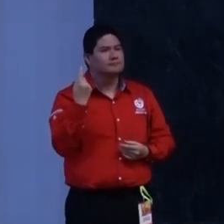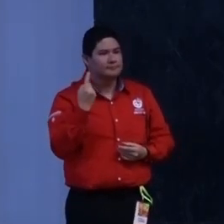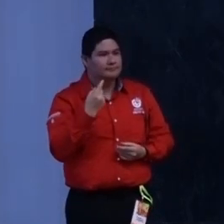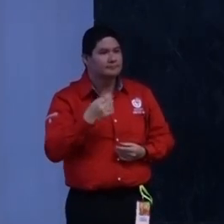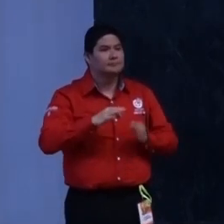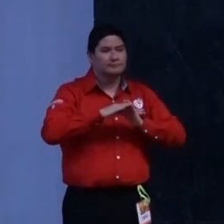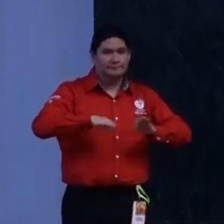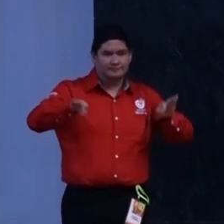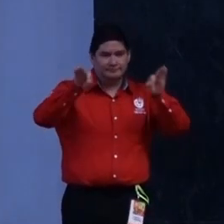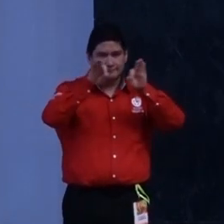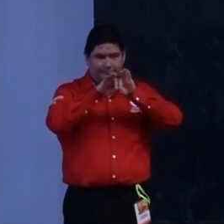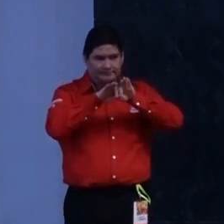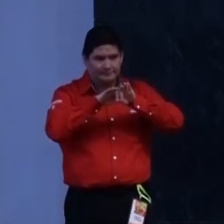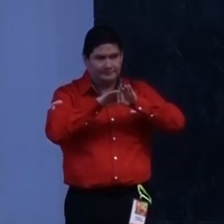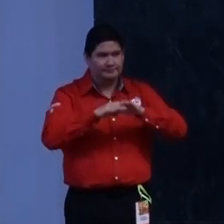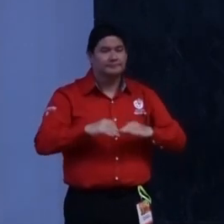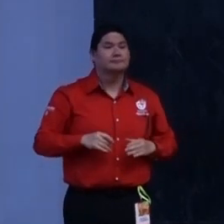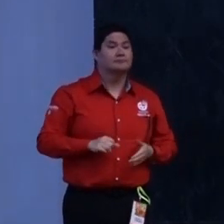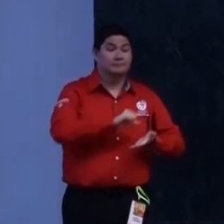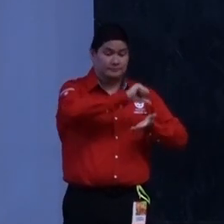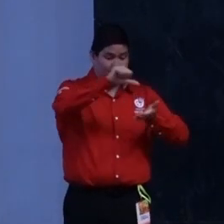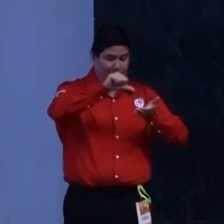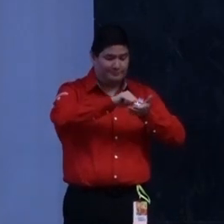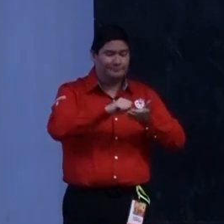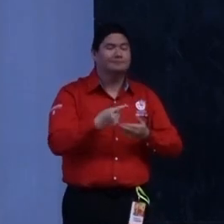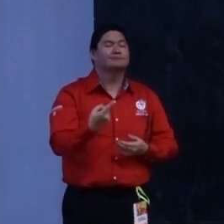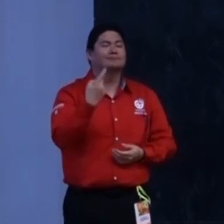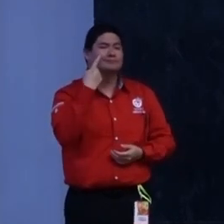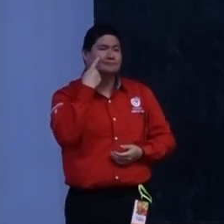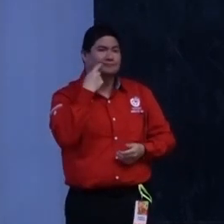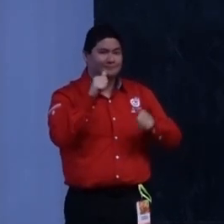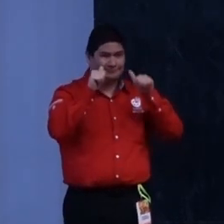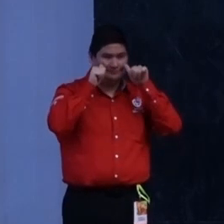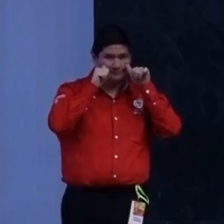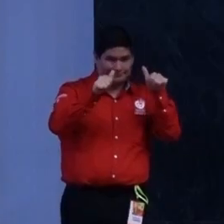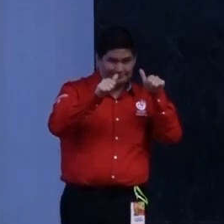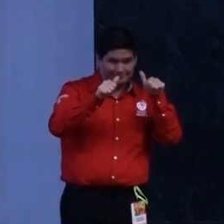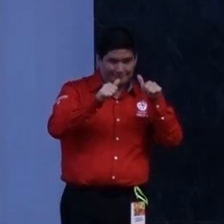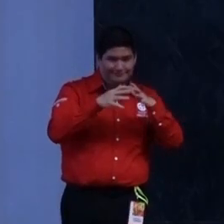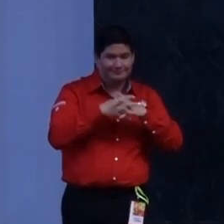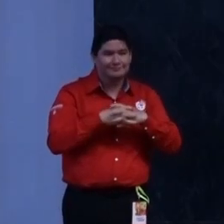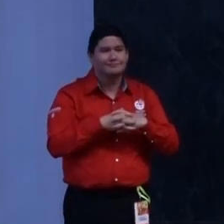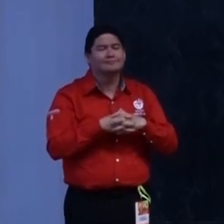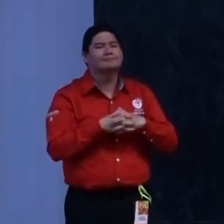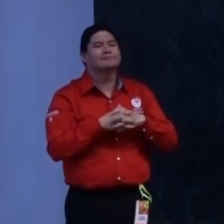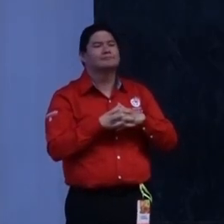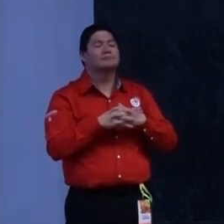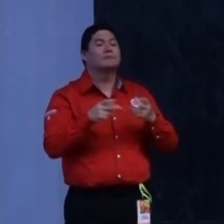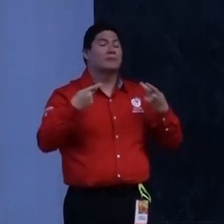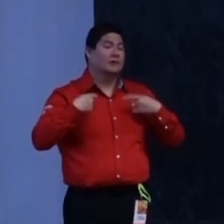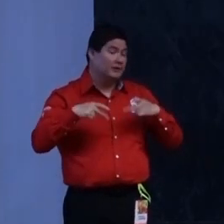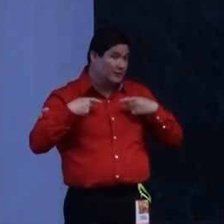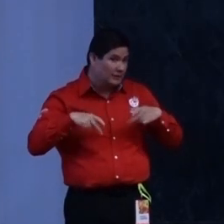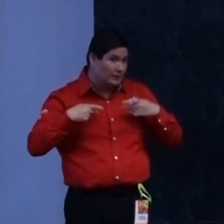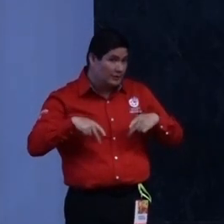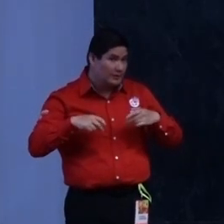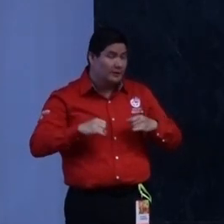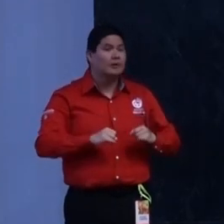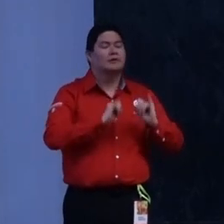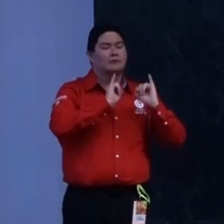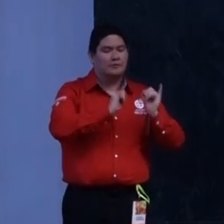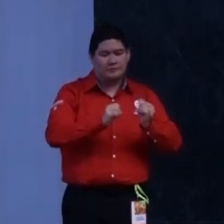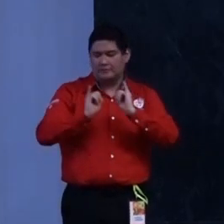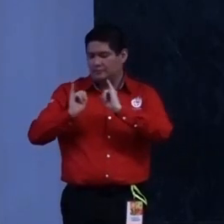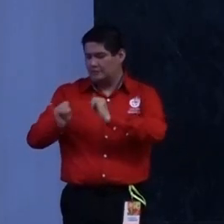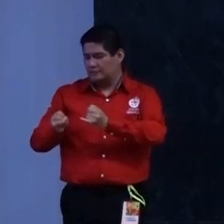que es importante centrar la mirada y la atención en el individuo, en la persona, en lo valioso